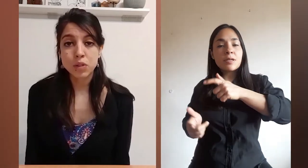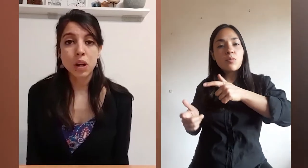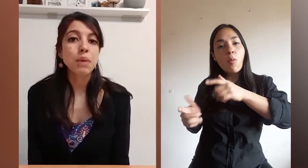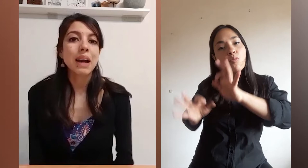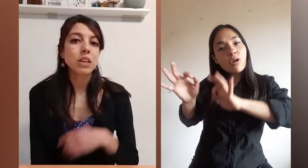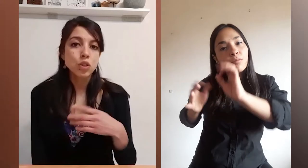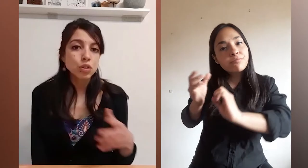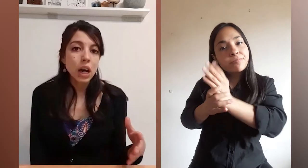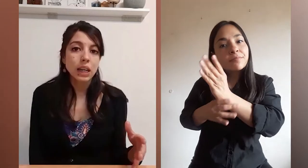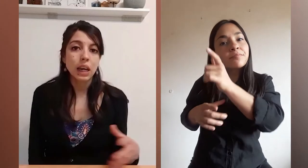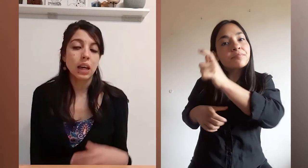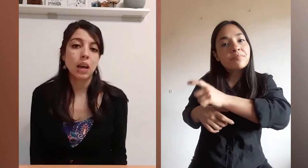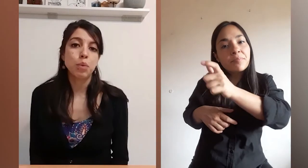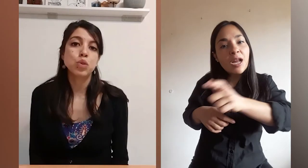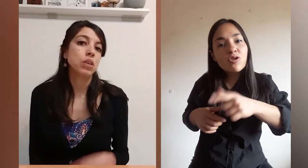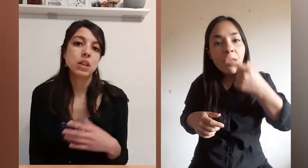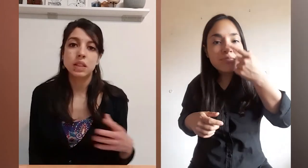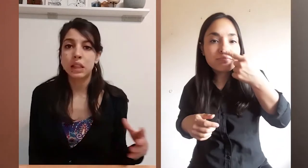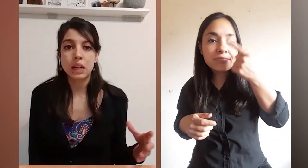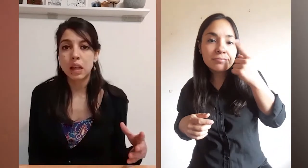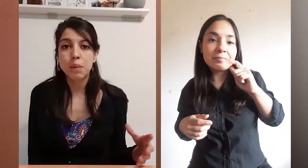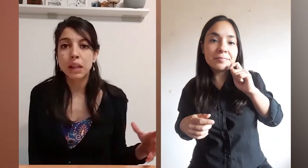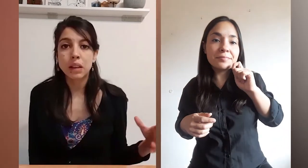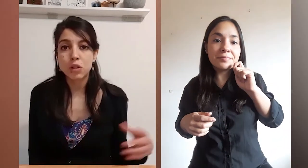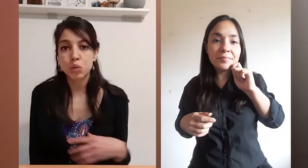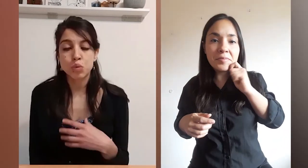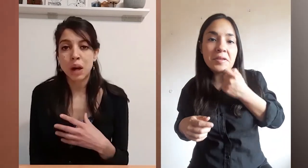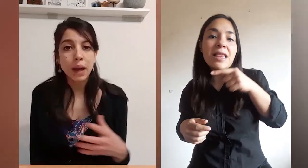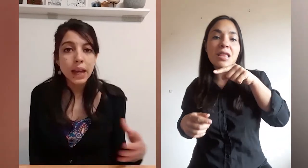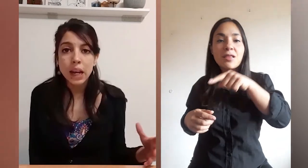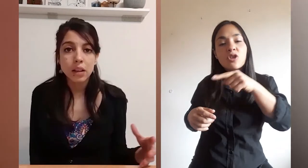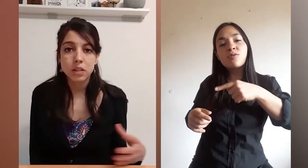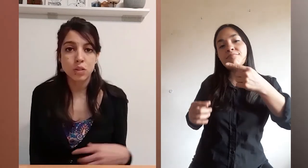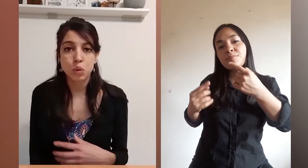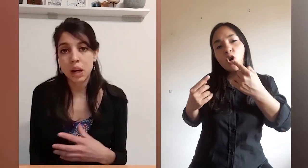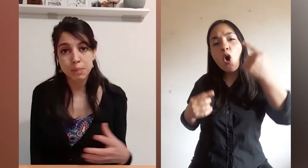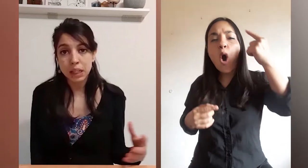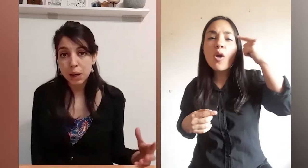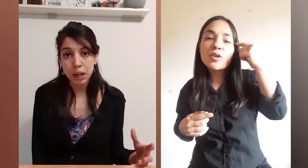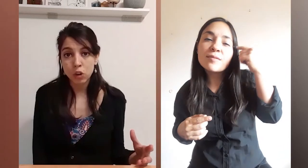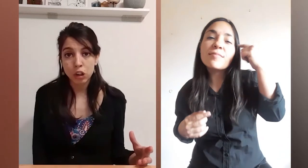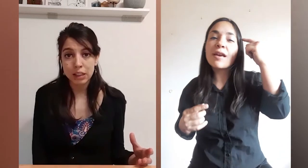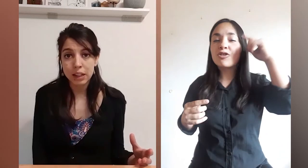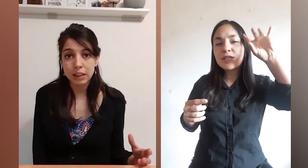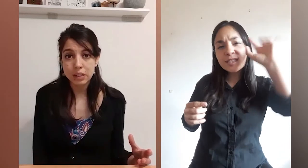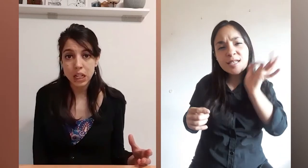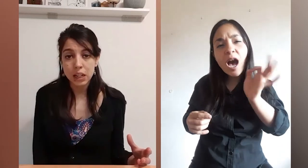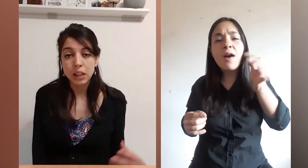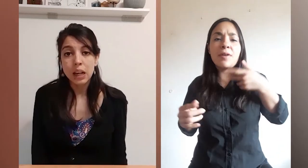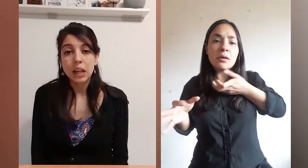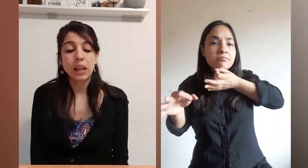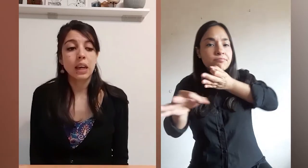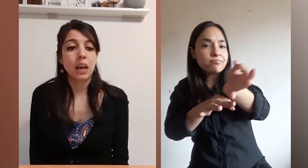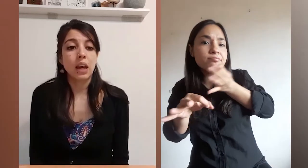de personas maravillosas que pusieron desinteresadamente sus saberes y sus herramientas para concretar el